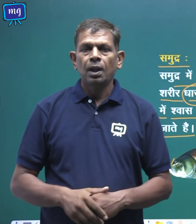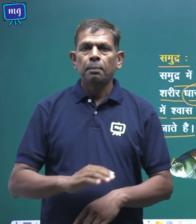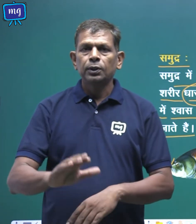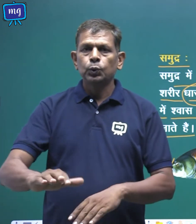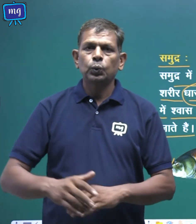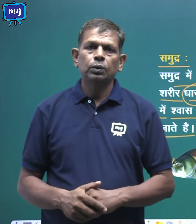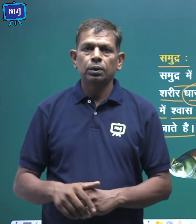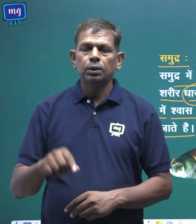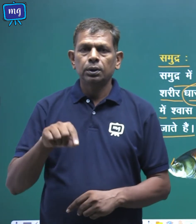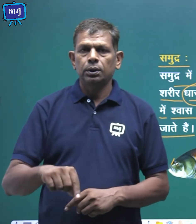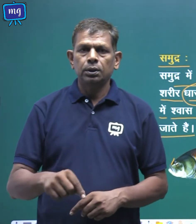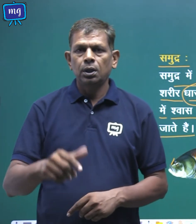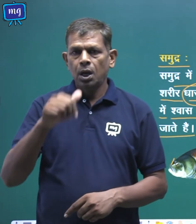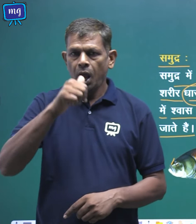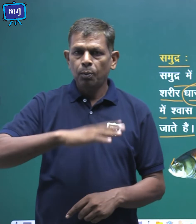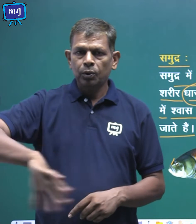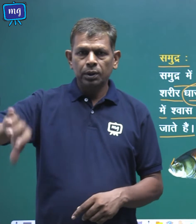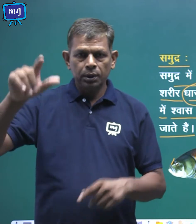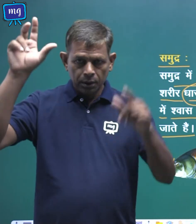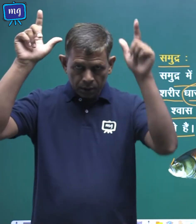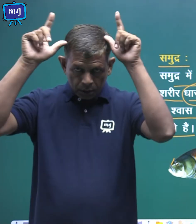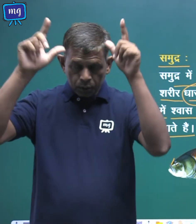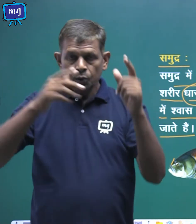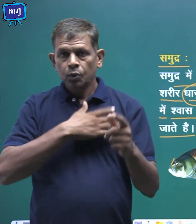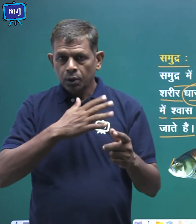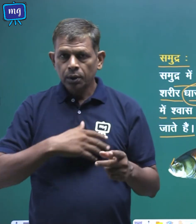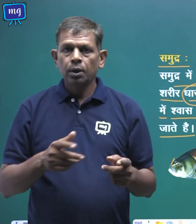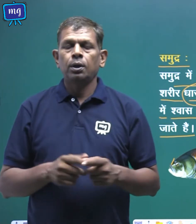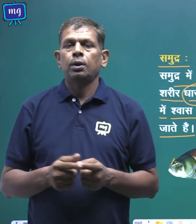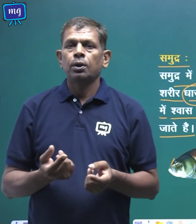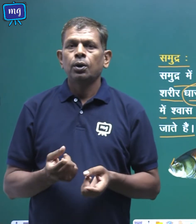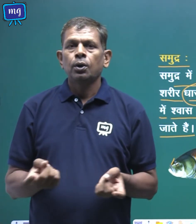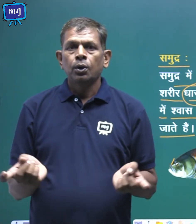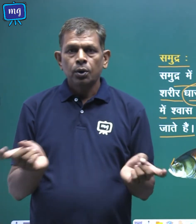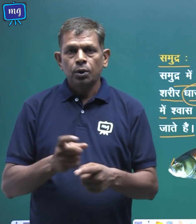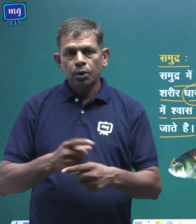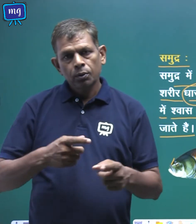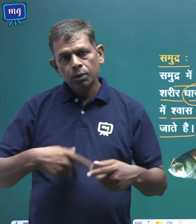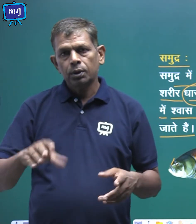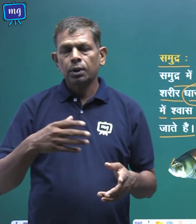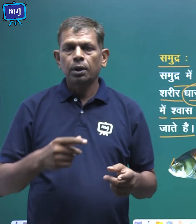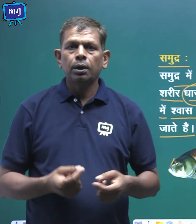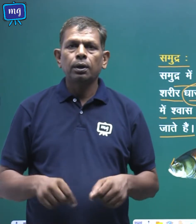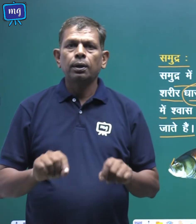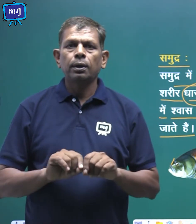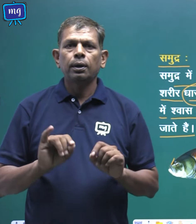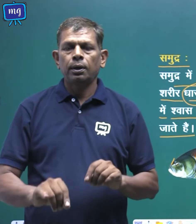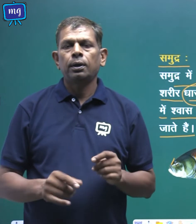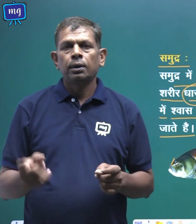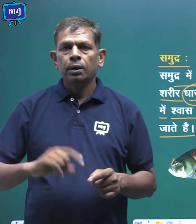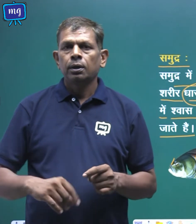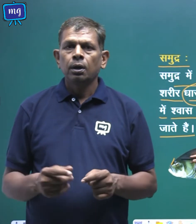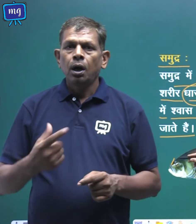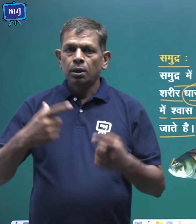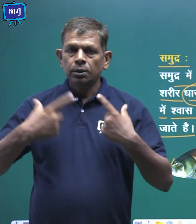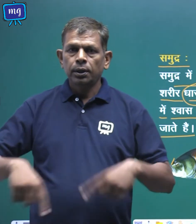बच्चों, ये समुद्रीय जंतुओं की अनुकूलन विशेषताएं हैं कि इनका